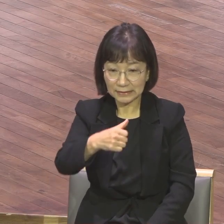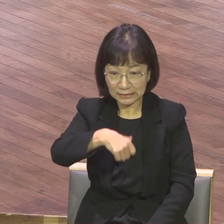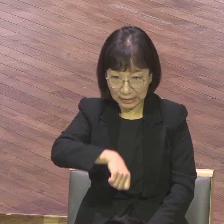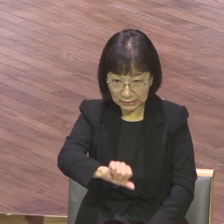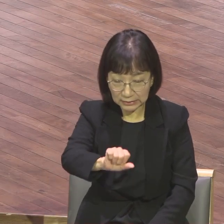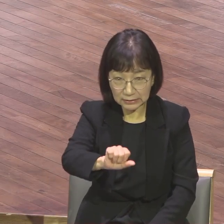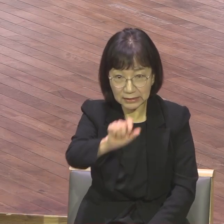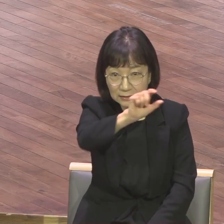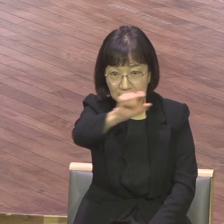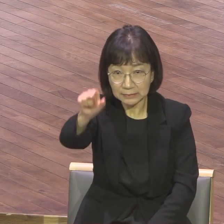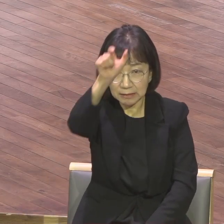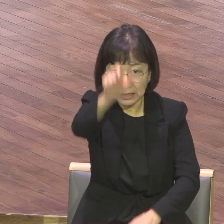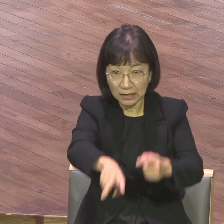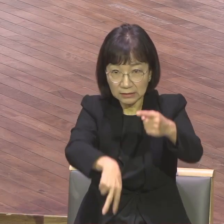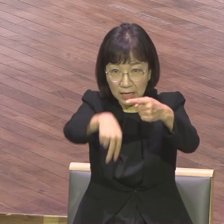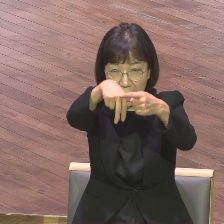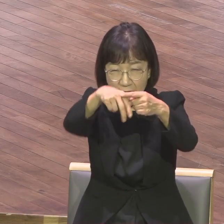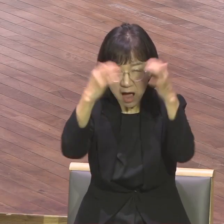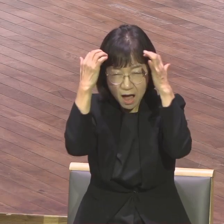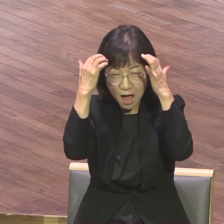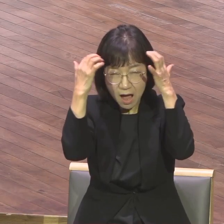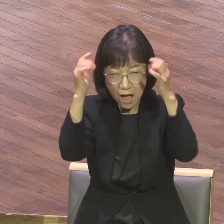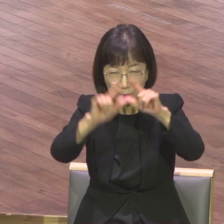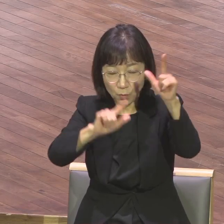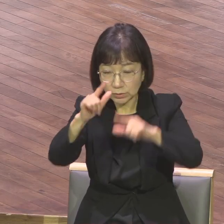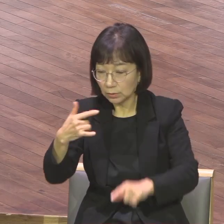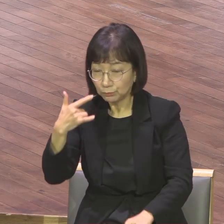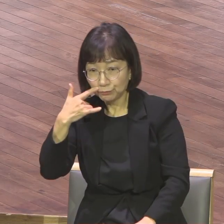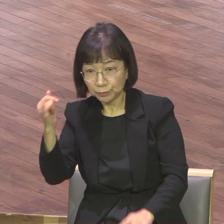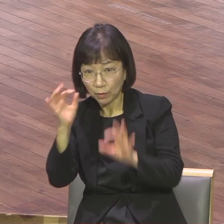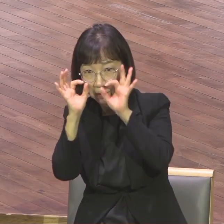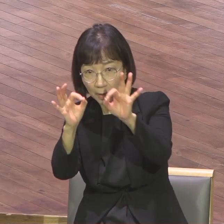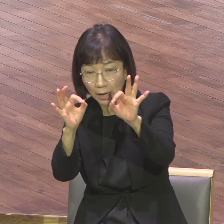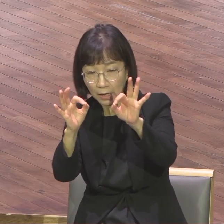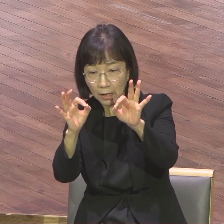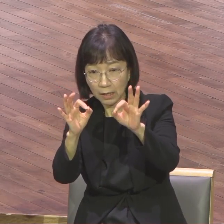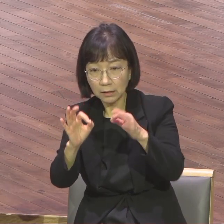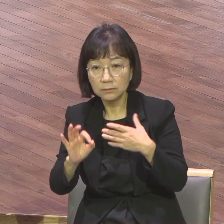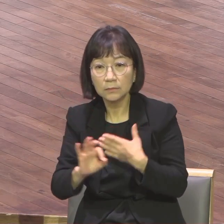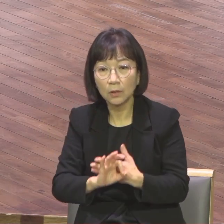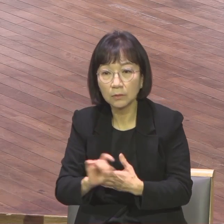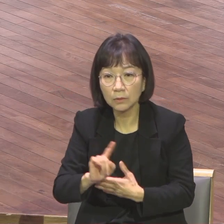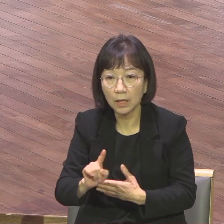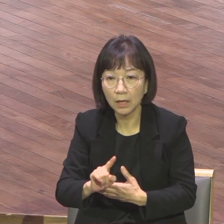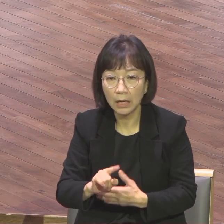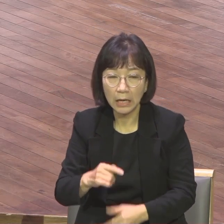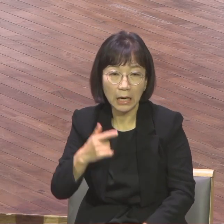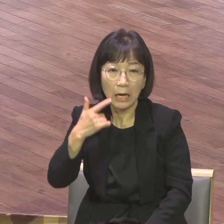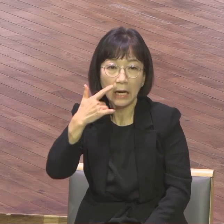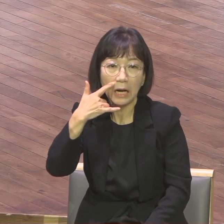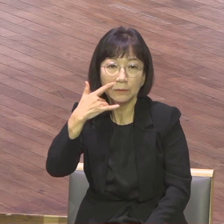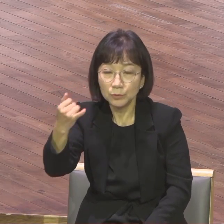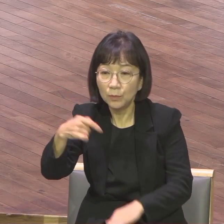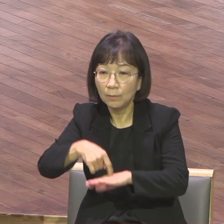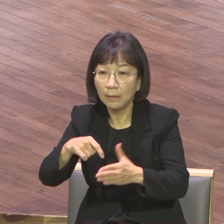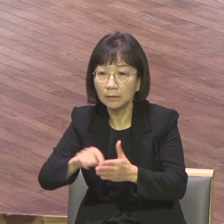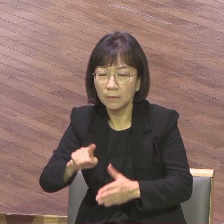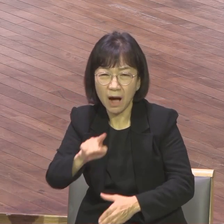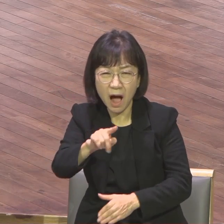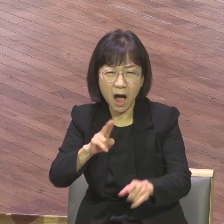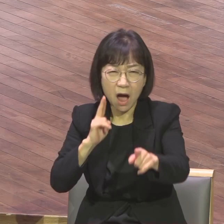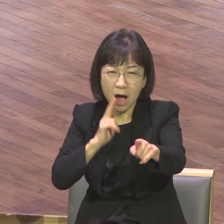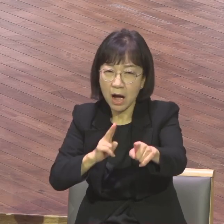차라리 내가 십자가에 달려 죽고 싶다. 내가 자식 대신에 너무